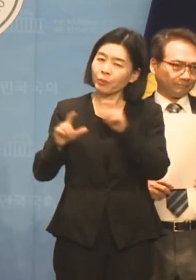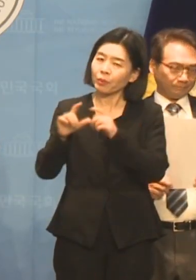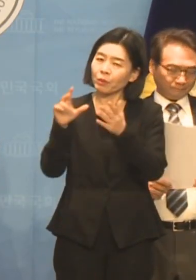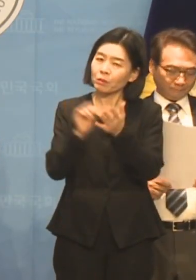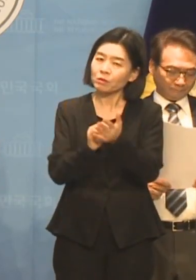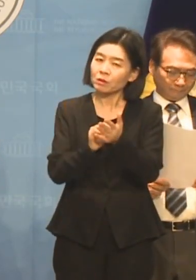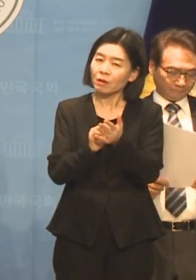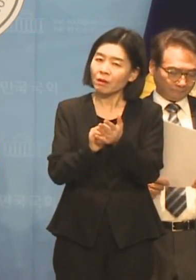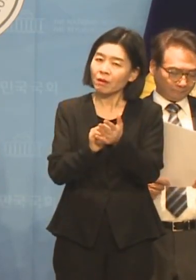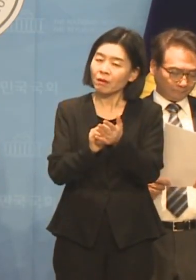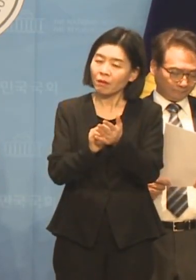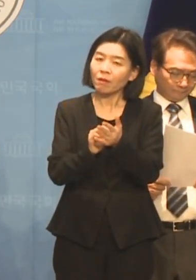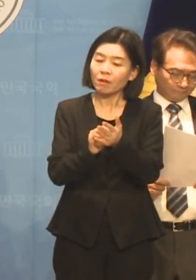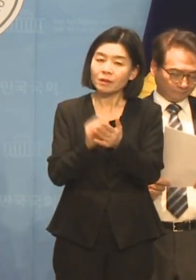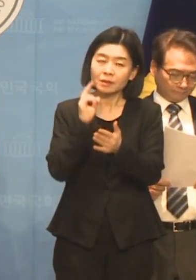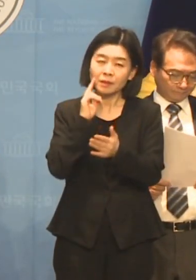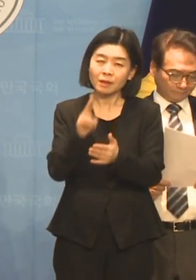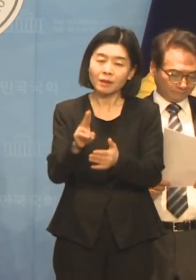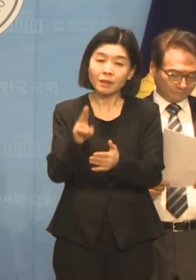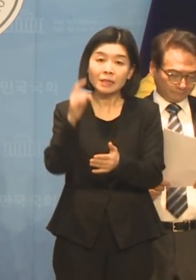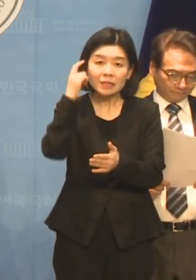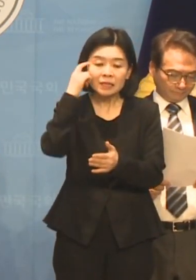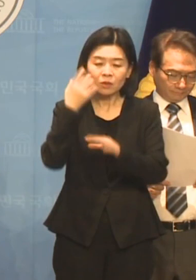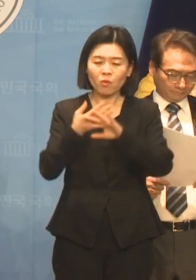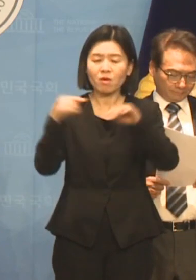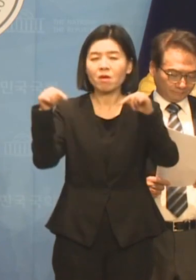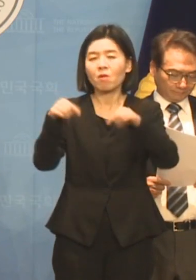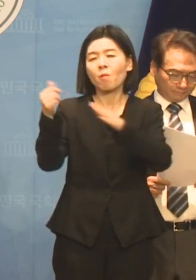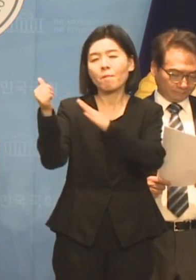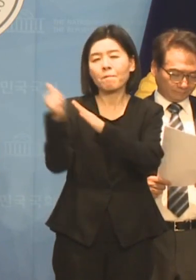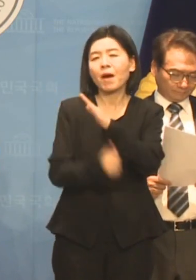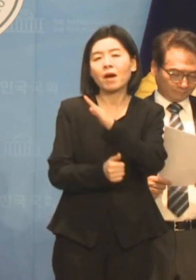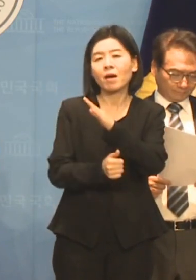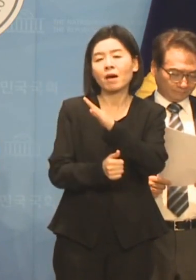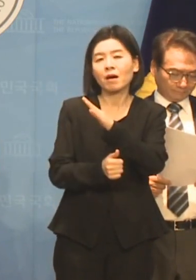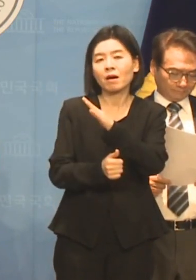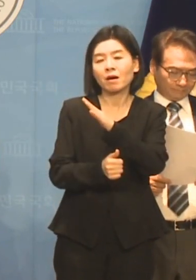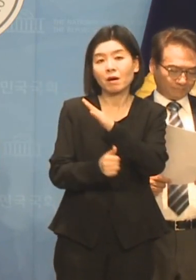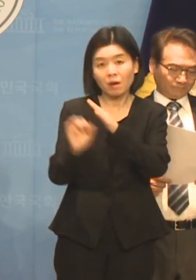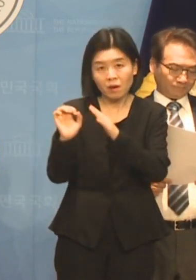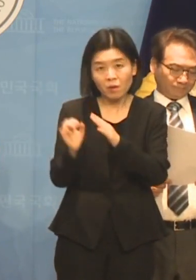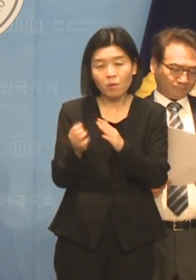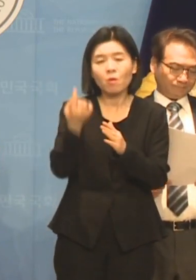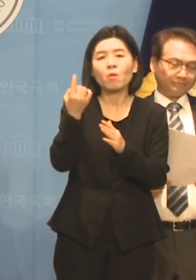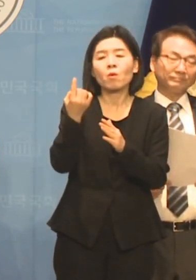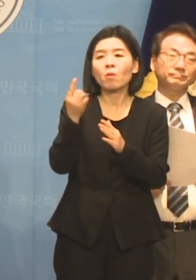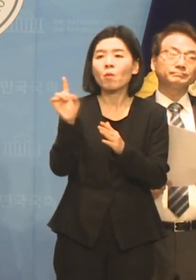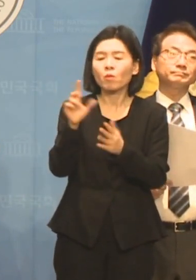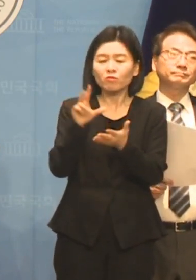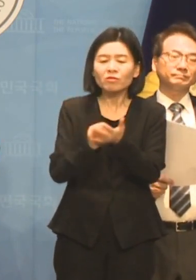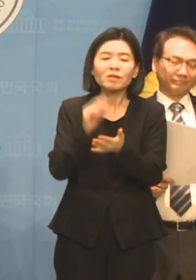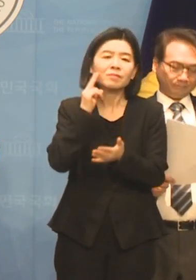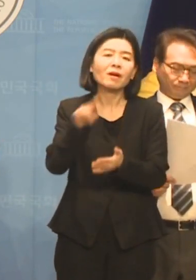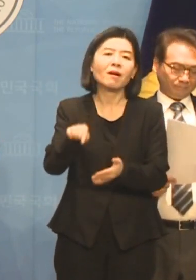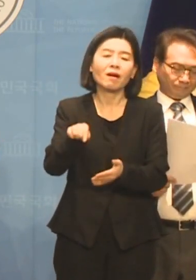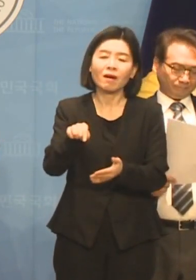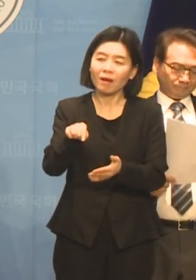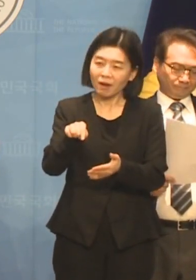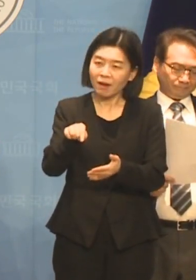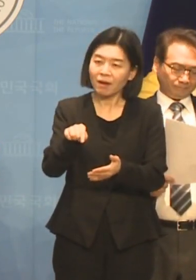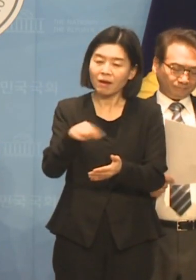심각한 그런 외교적 참사가 일어났구나, 문제가 훨씬 더 심각한